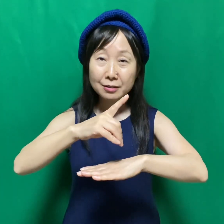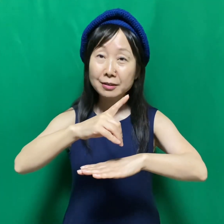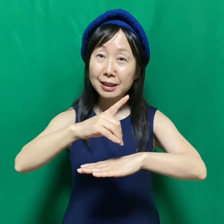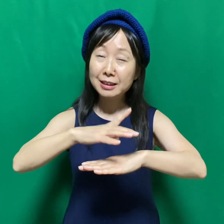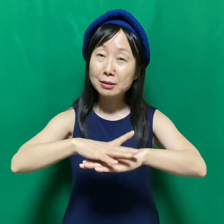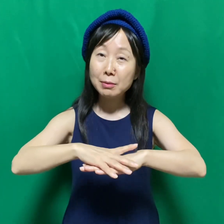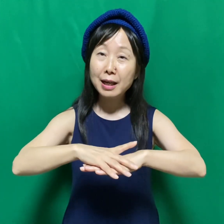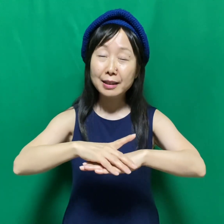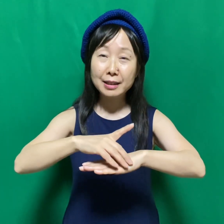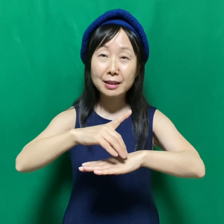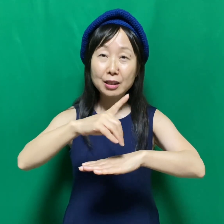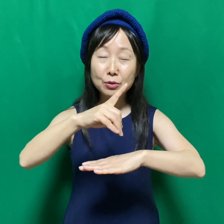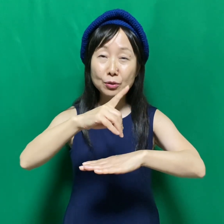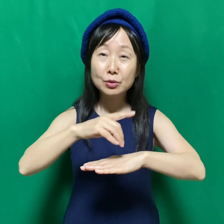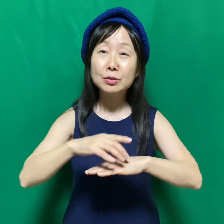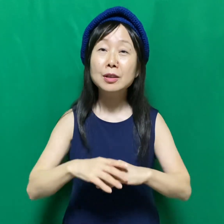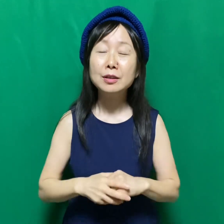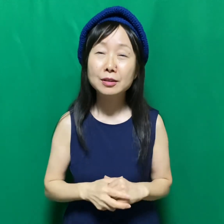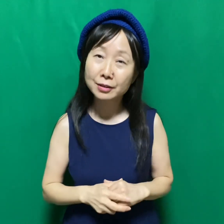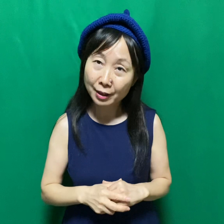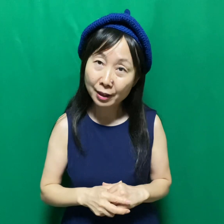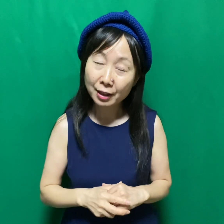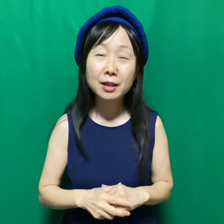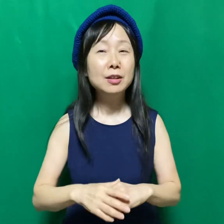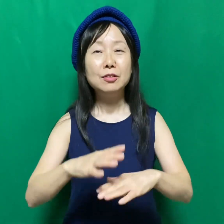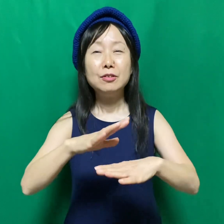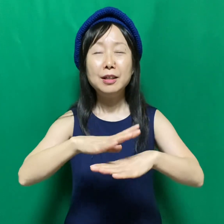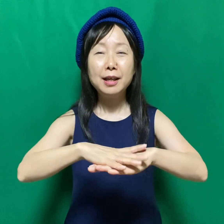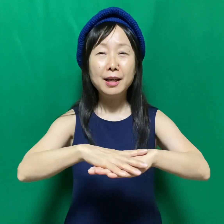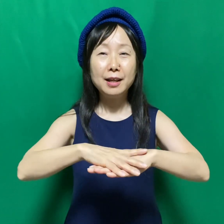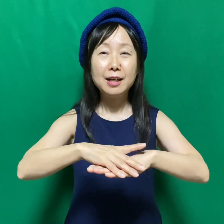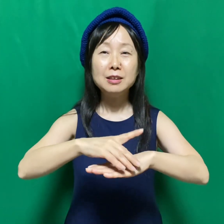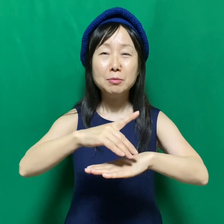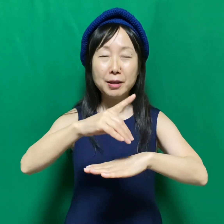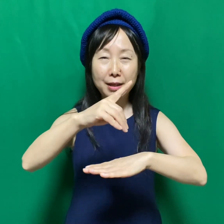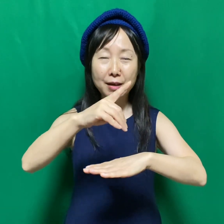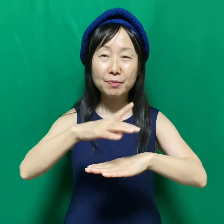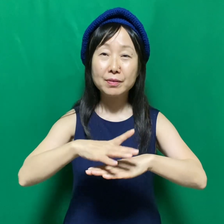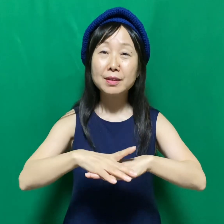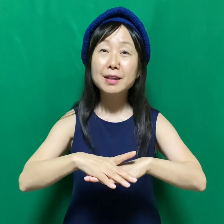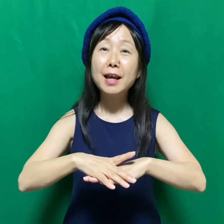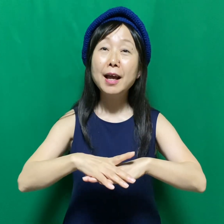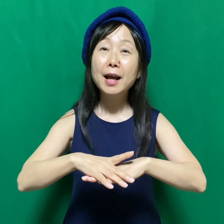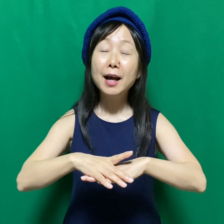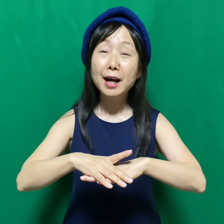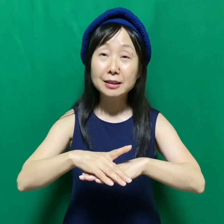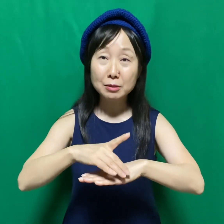国、島ができていく様子なんですね。これで初めて、で初め